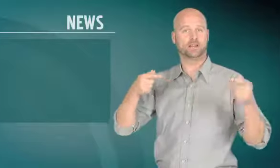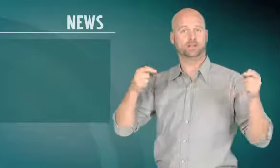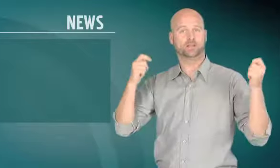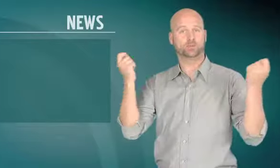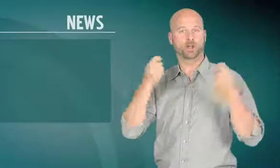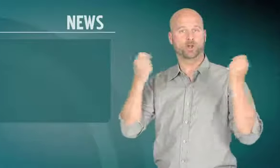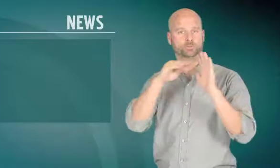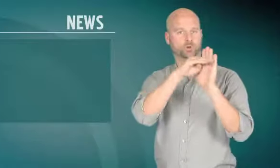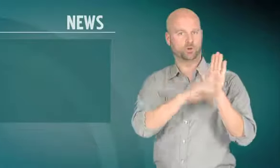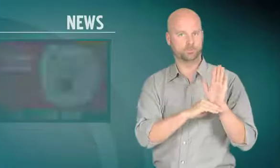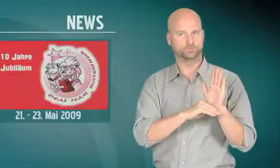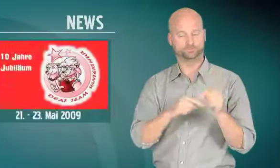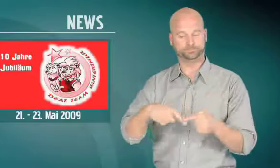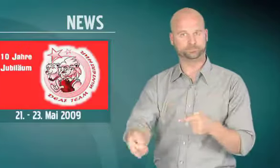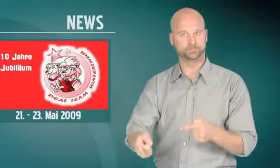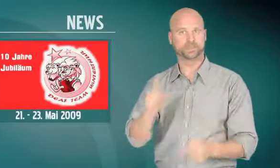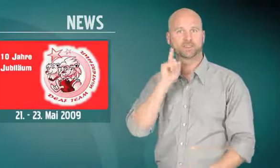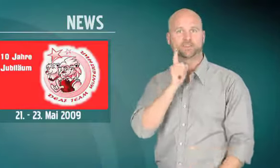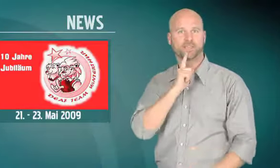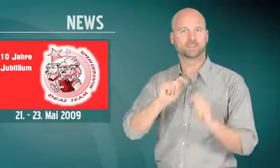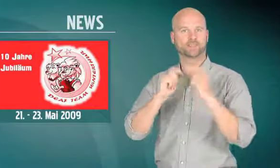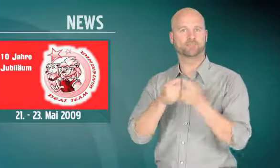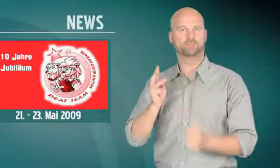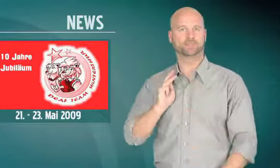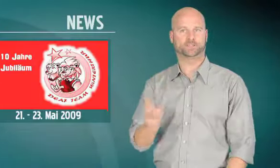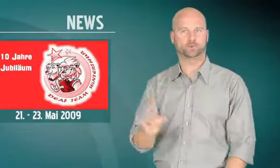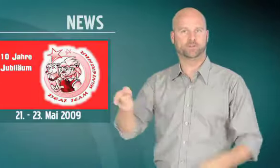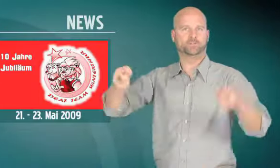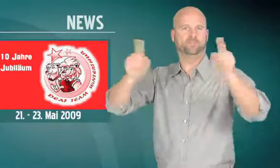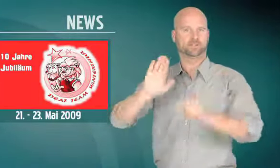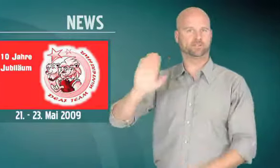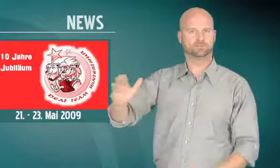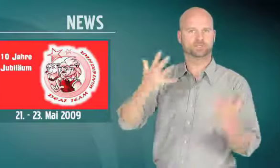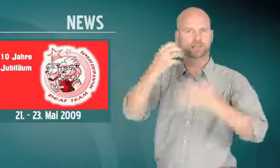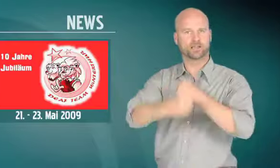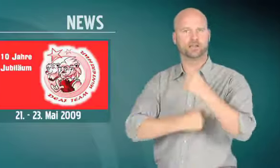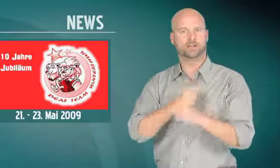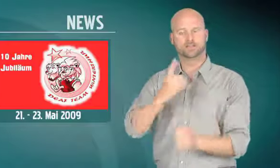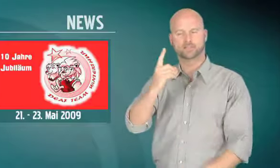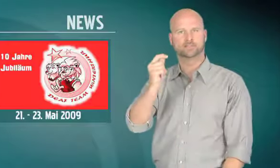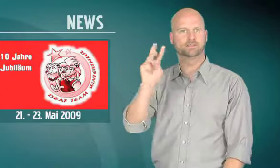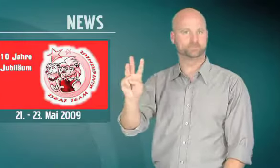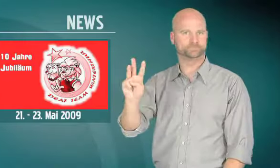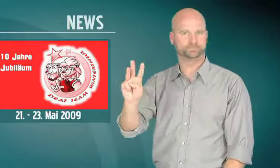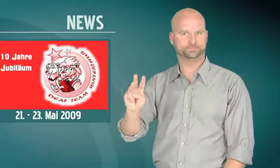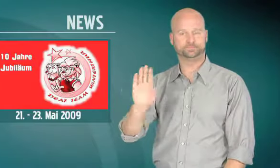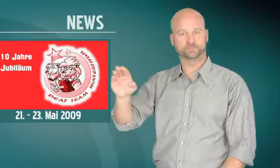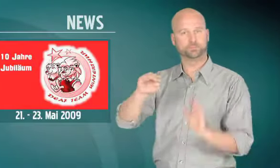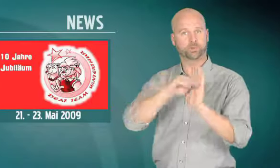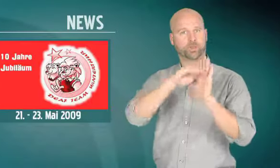Dieses Jahr finden viele Jubiläumsprogramme statt. Als nächstes steht das 10-jährige Jubiläum des Deaf Team Wintertour vor der Tür. Das DT Winti